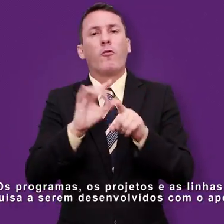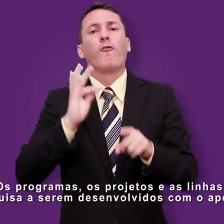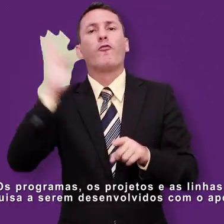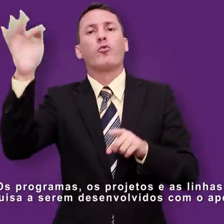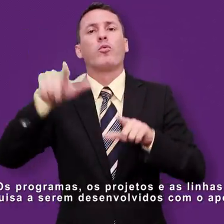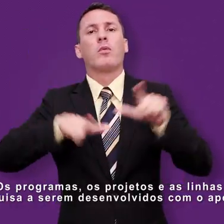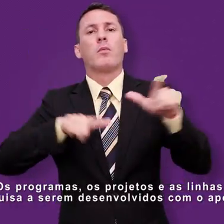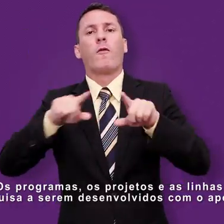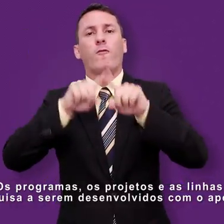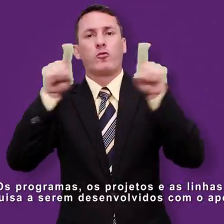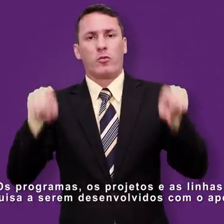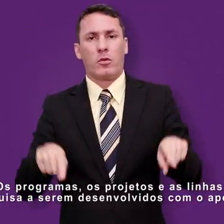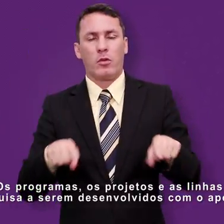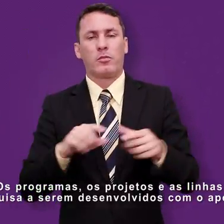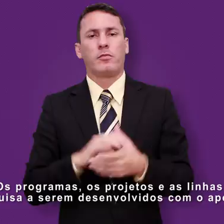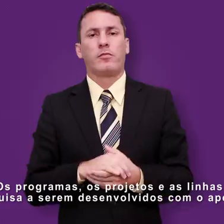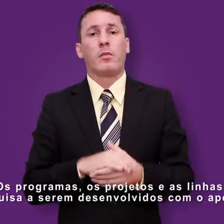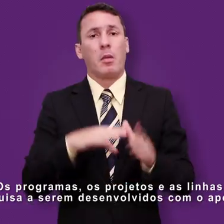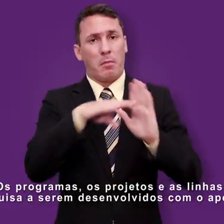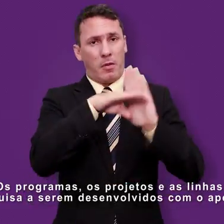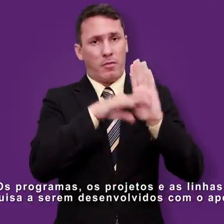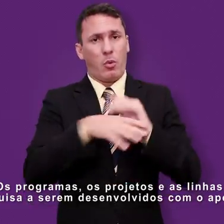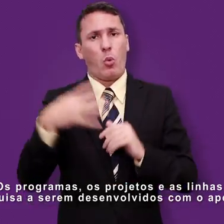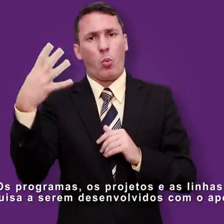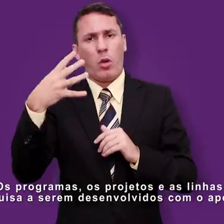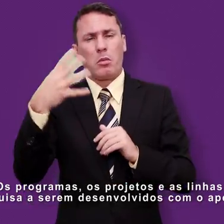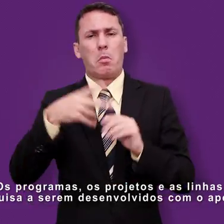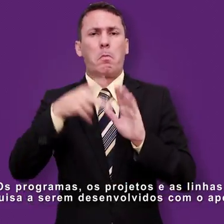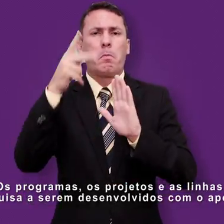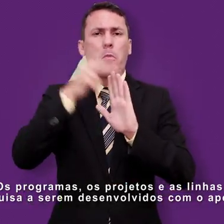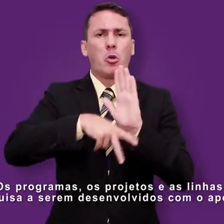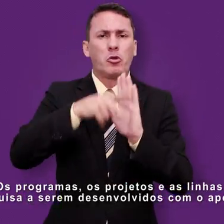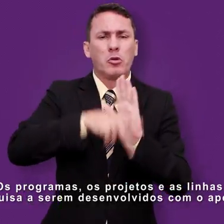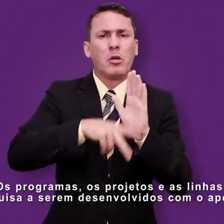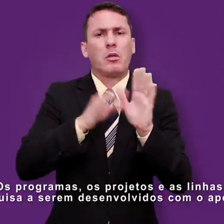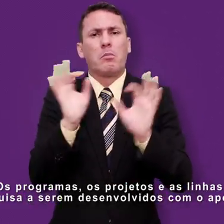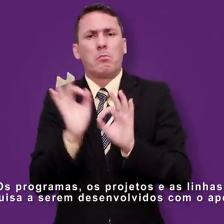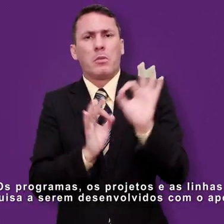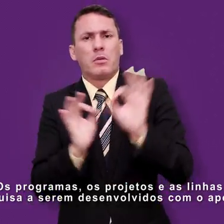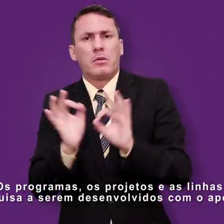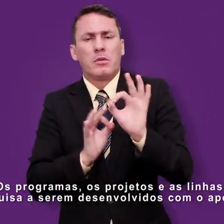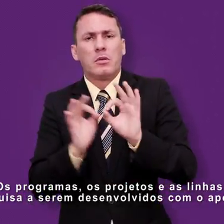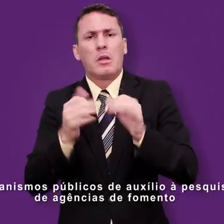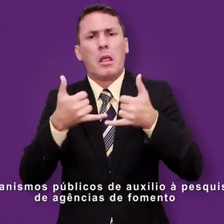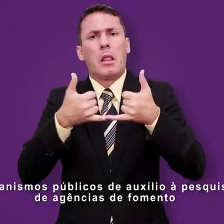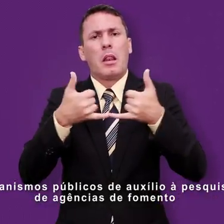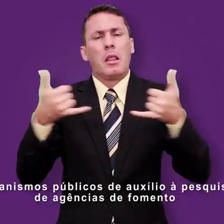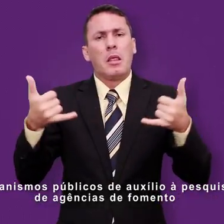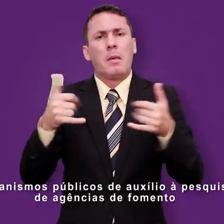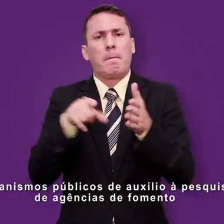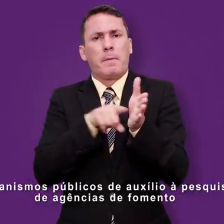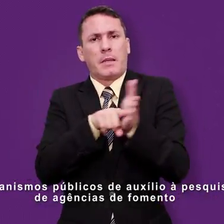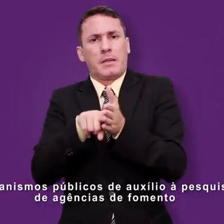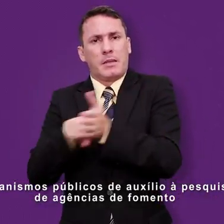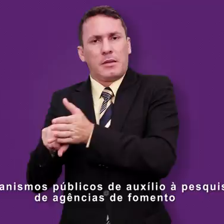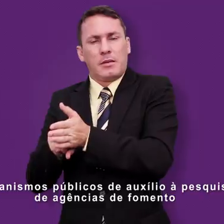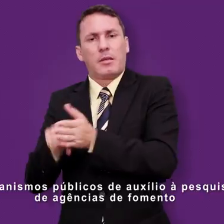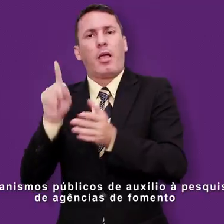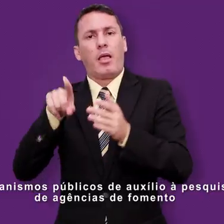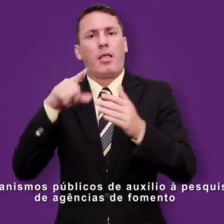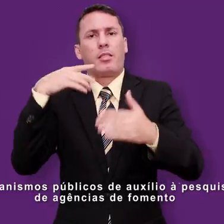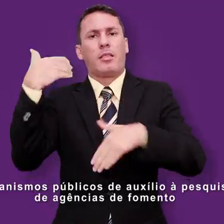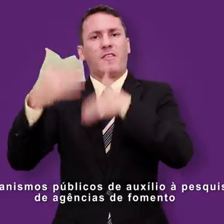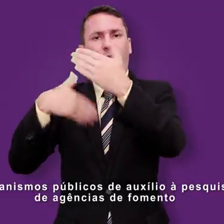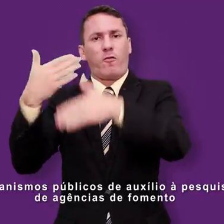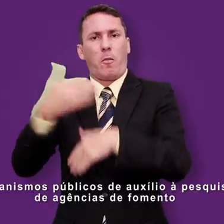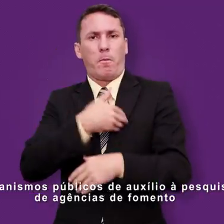Os programas, os projetos e as linhas de pesquisa a serem desenvolvidos com o apoio de organismos públicos de auxílio